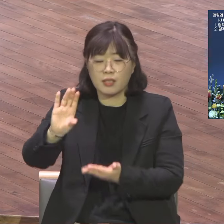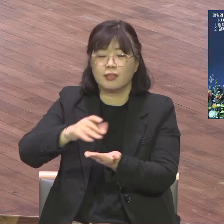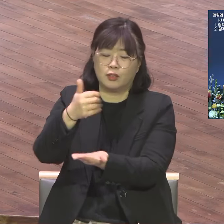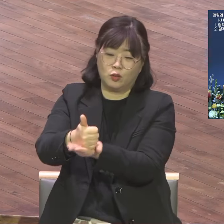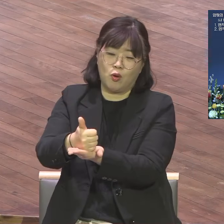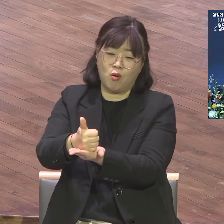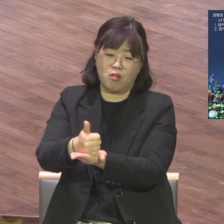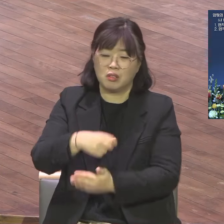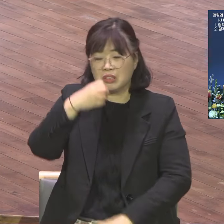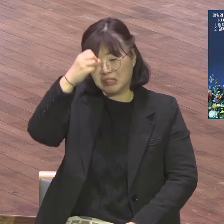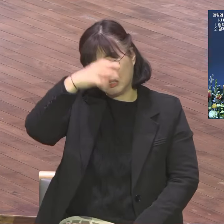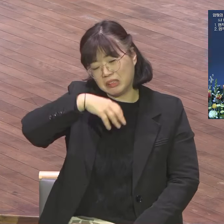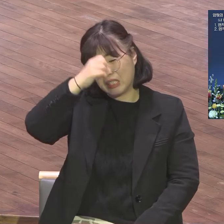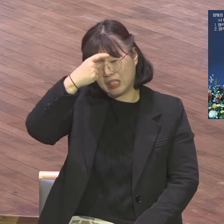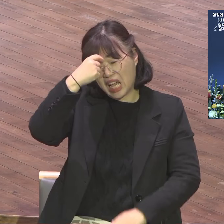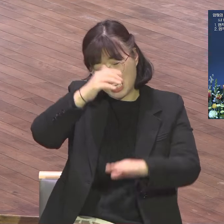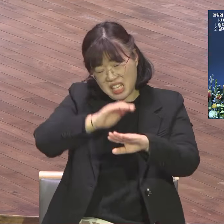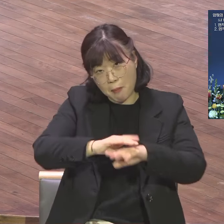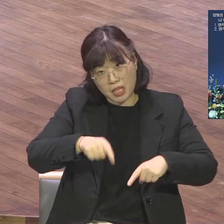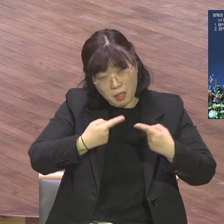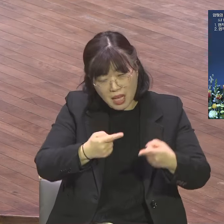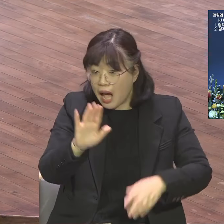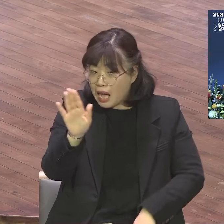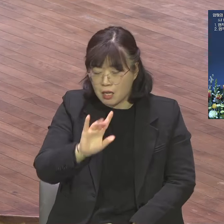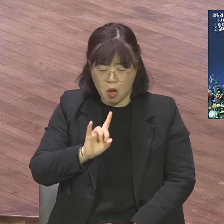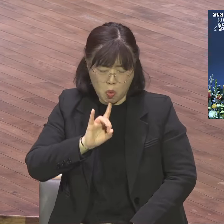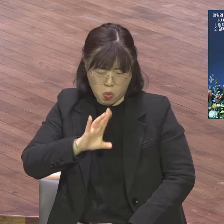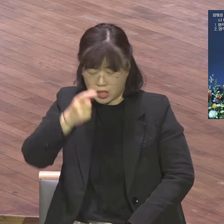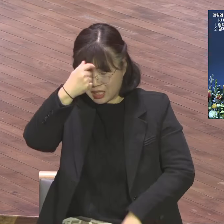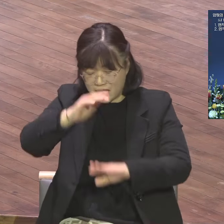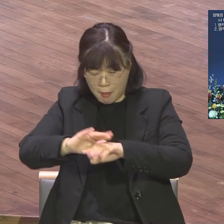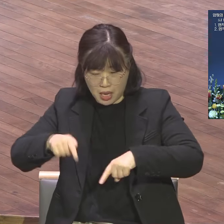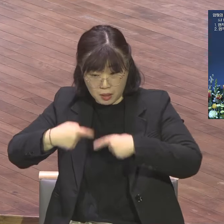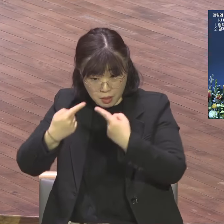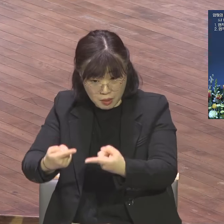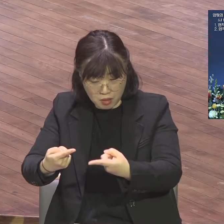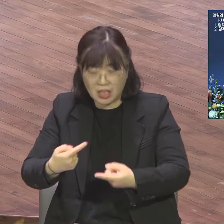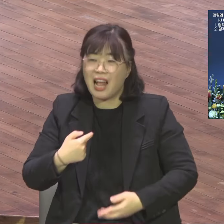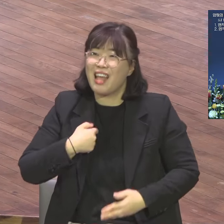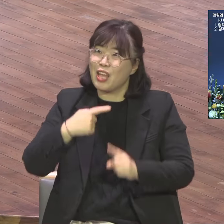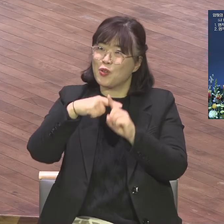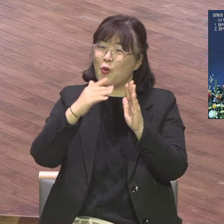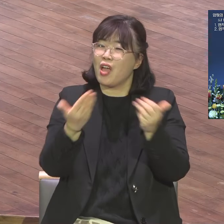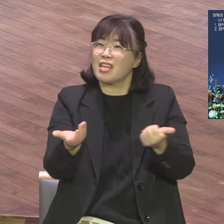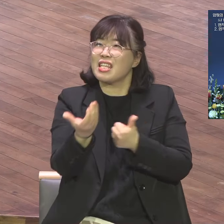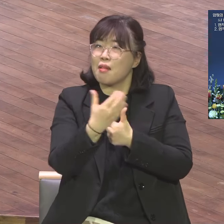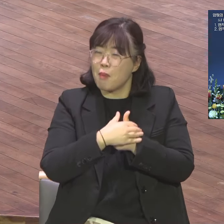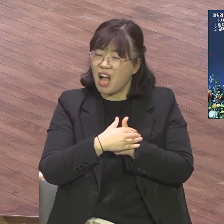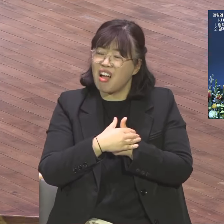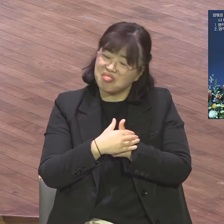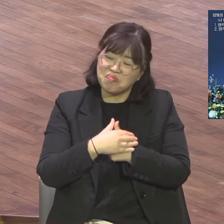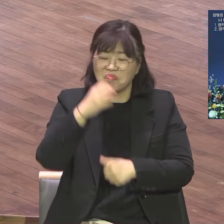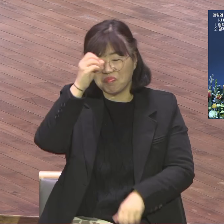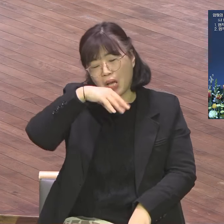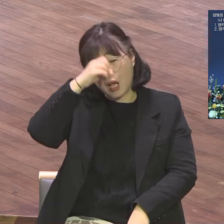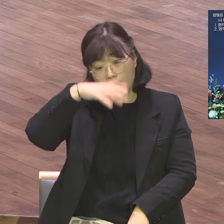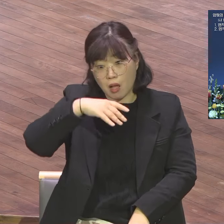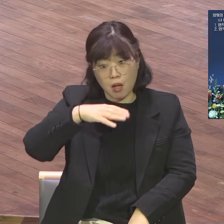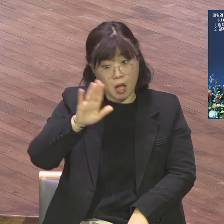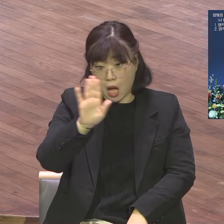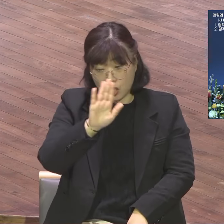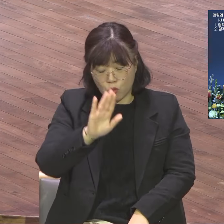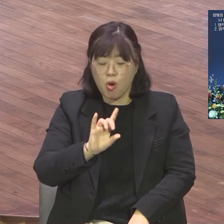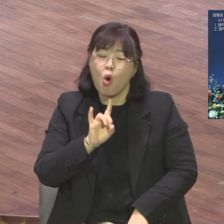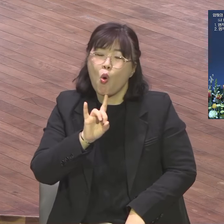아니에요. 오직 예배. 그냥 직분이 아니라 오직 직분. 아멘. 오직, 오직이란 말 여러분 잘 이해하실